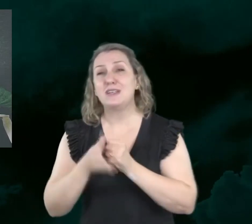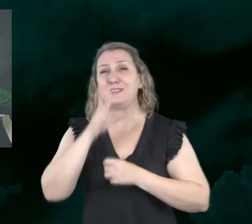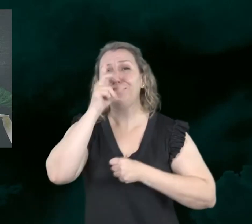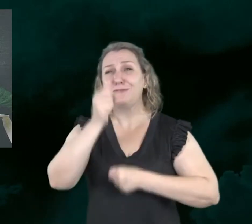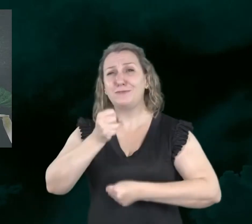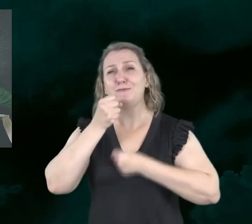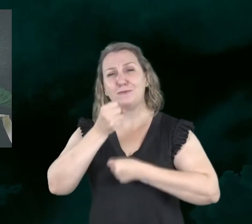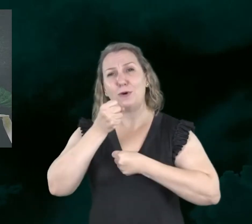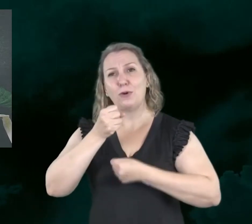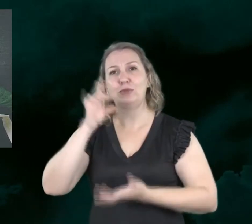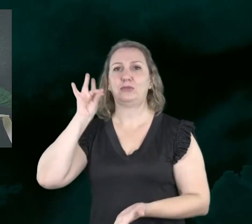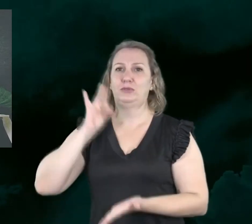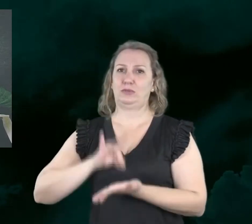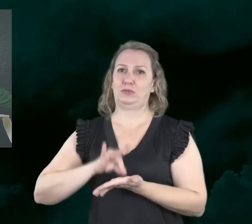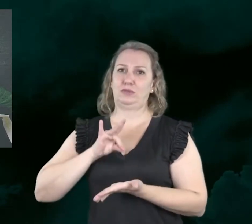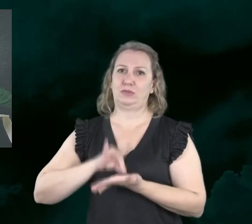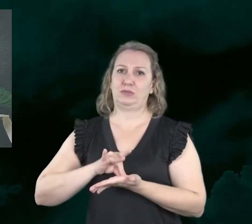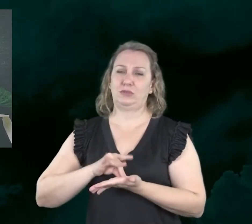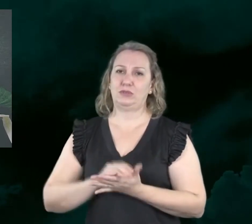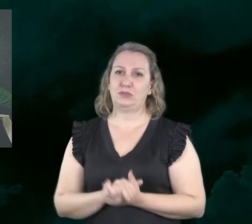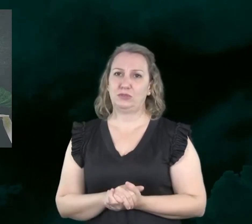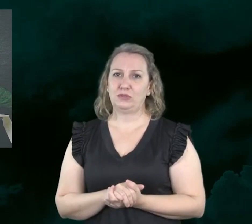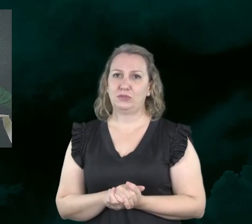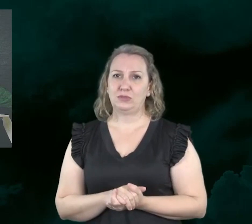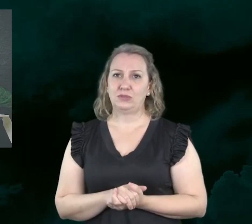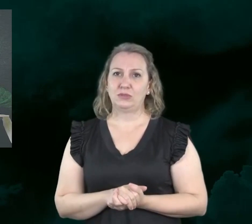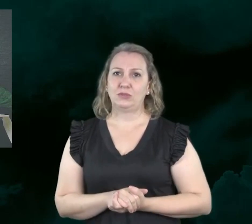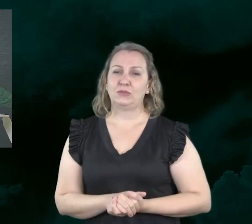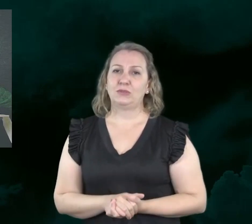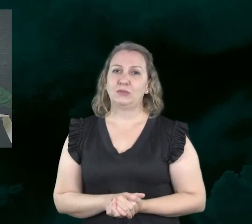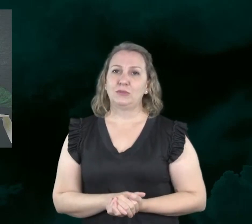espero que os irmãos tenham